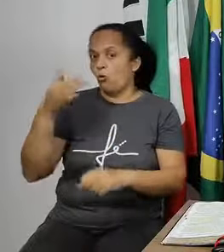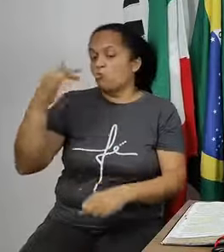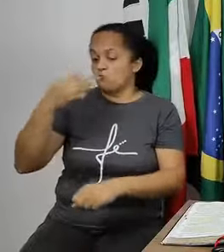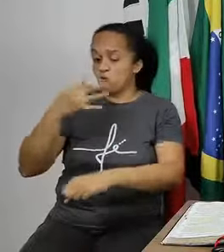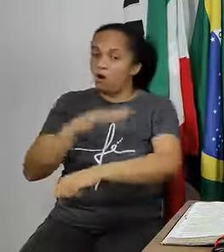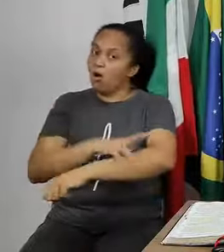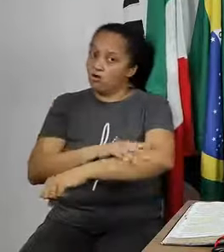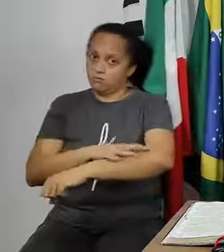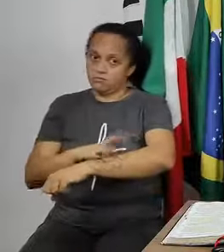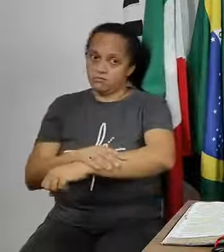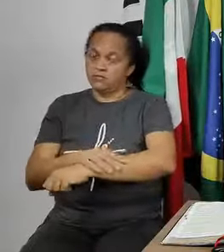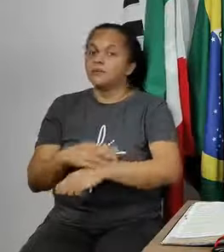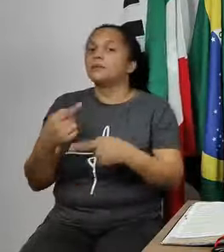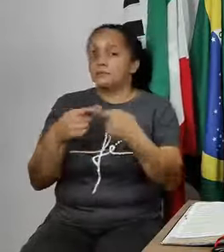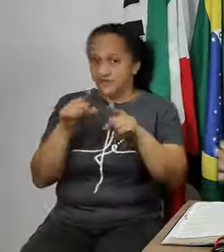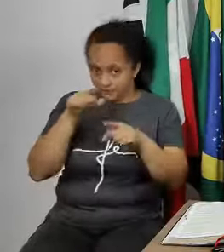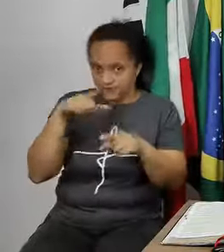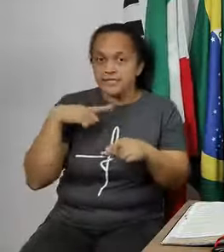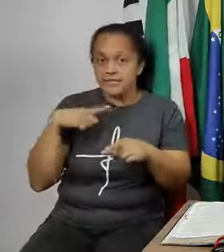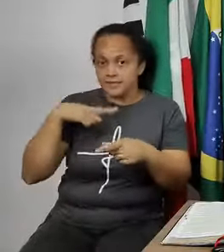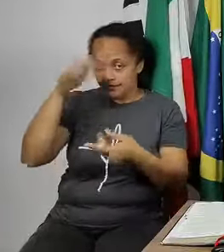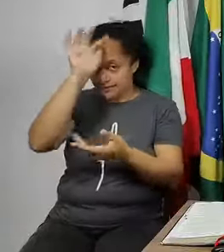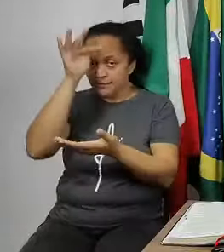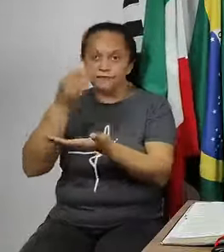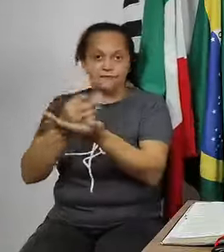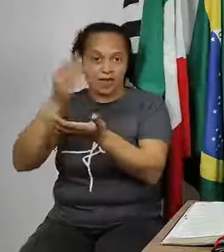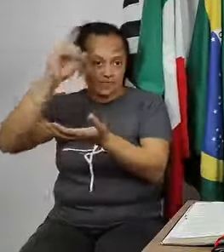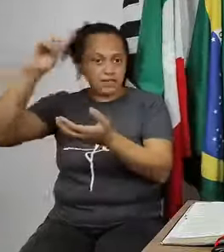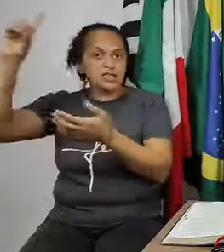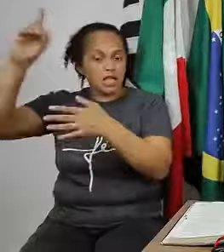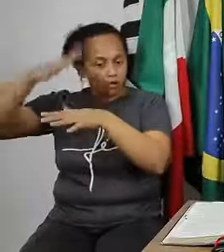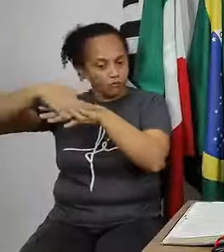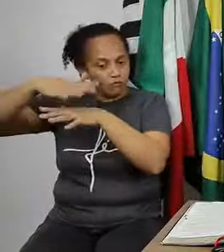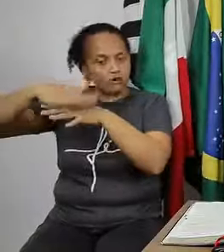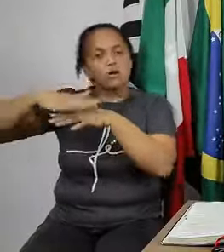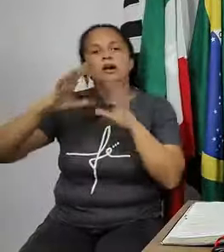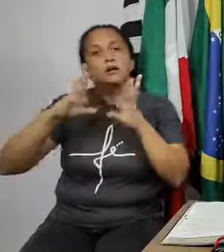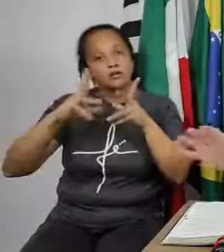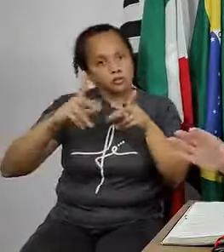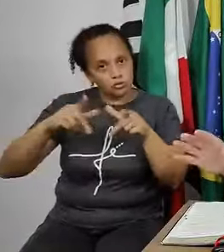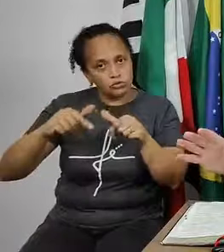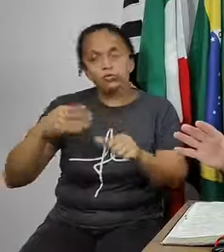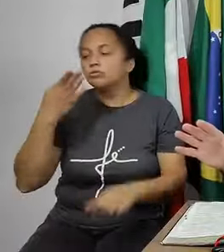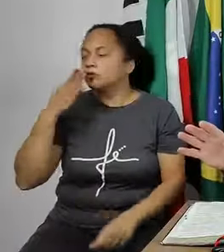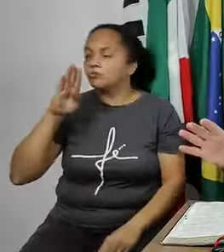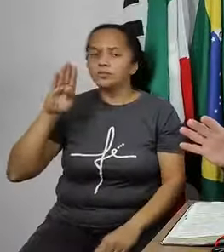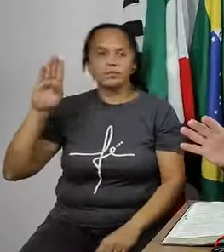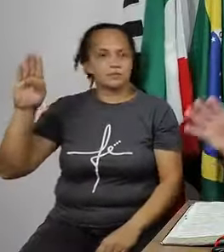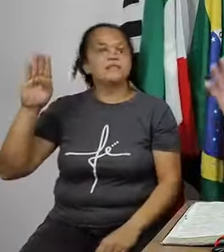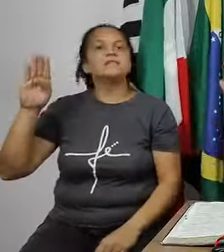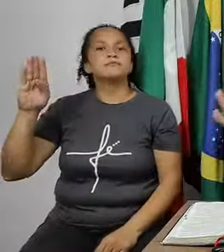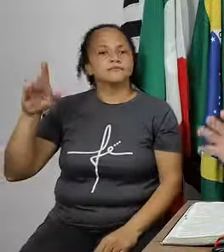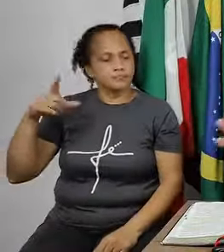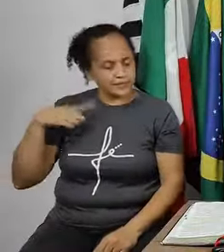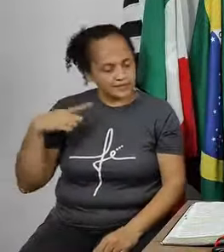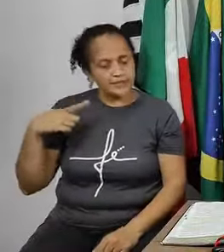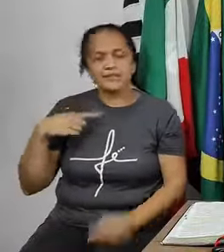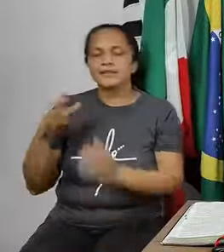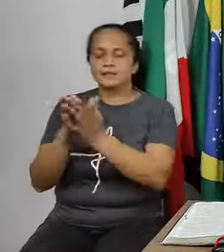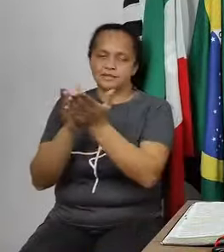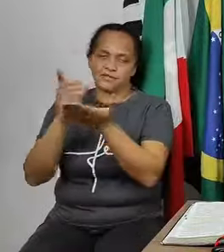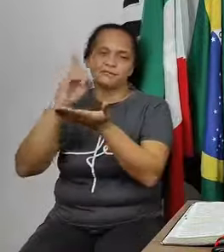fisicamente. Fé é você crer que Deus fará tudo aquilo que prometeu que faria em